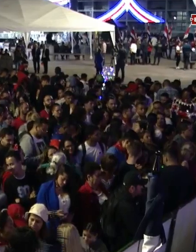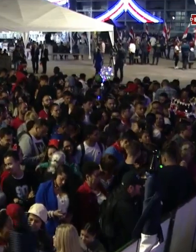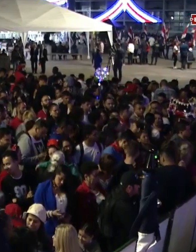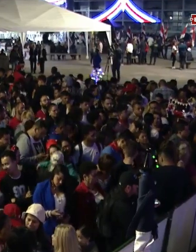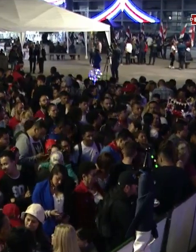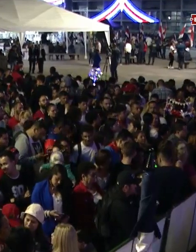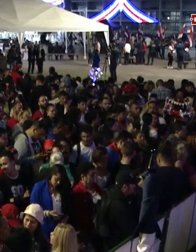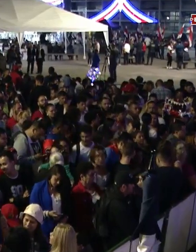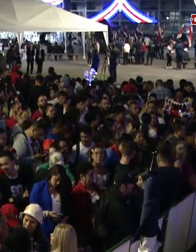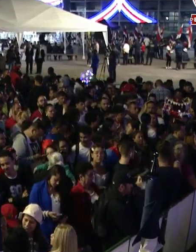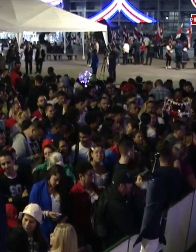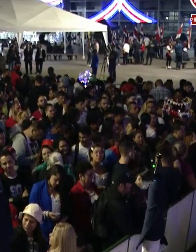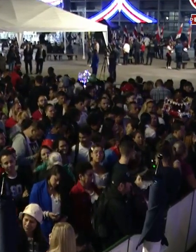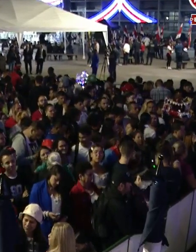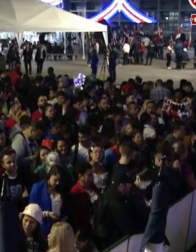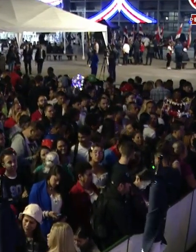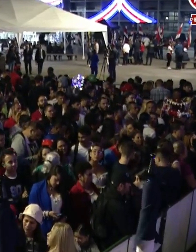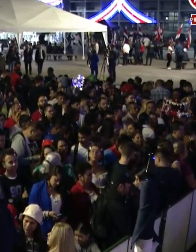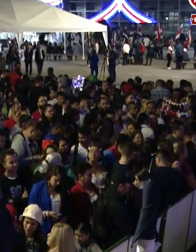independencia,